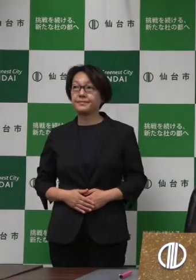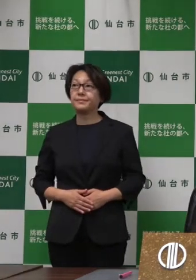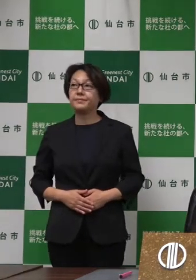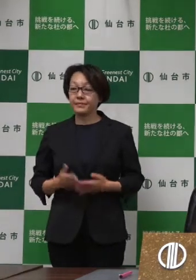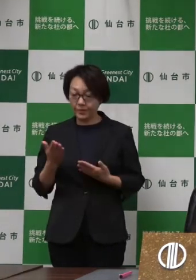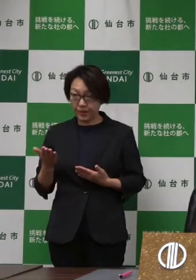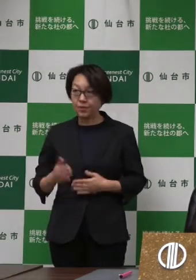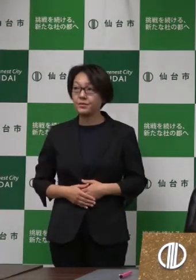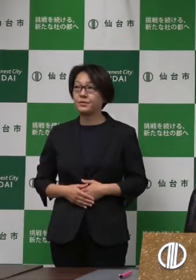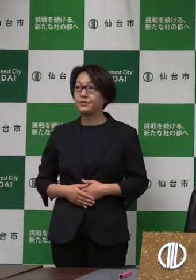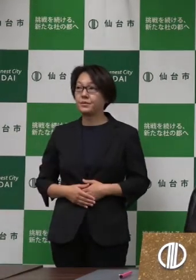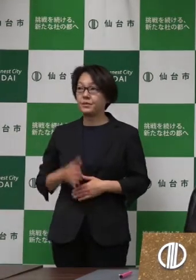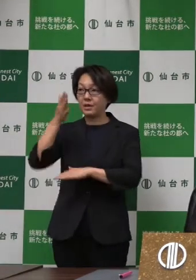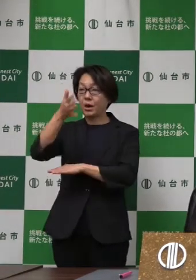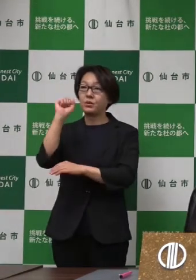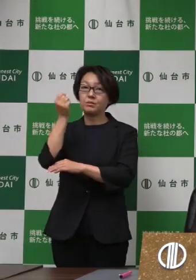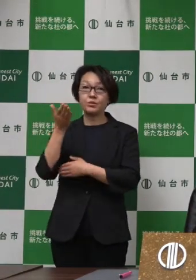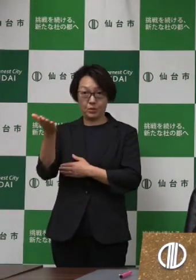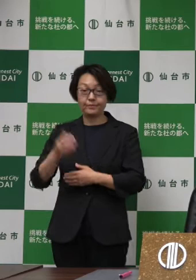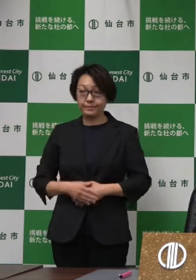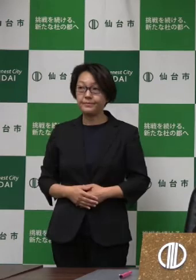どうぞ。パクさんどうぞ。